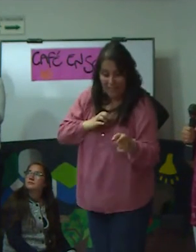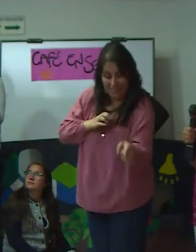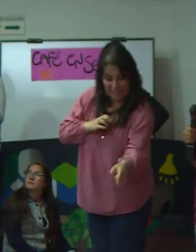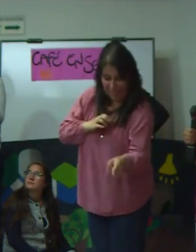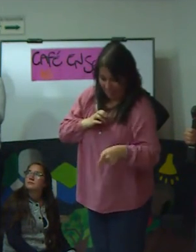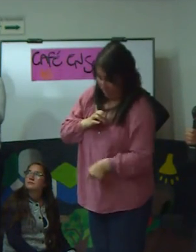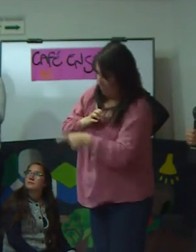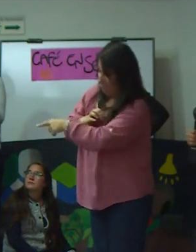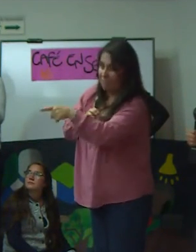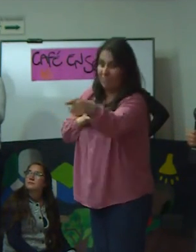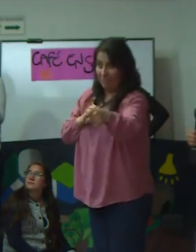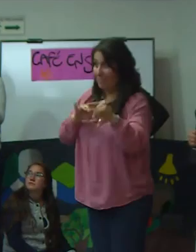siluetas.